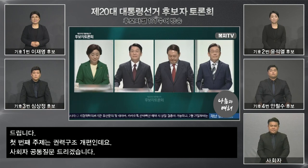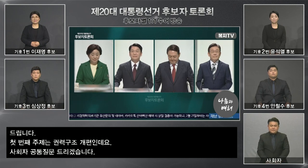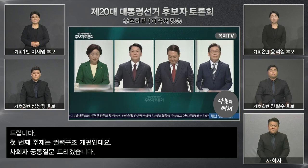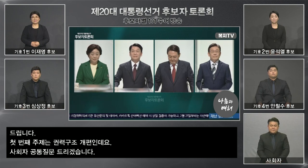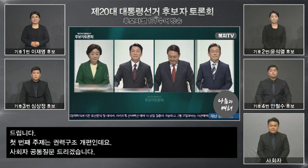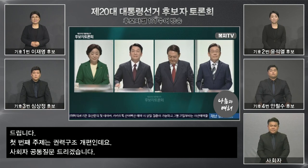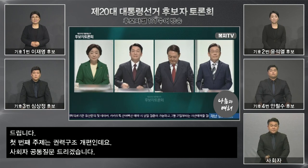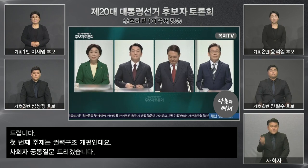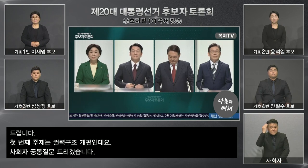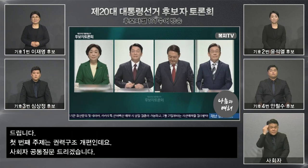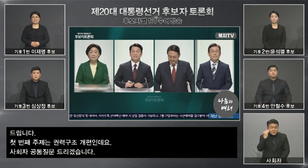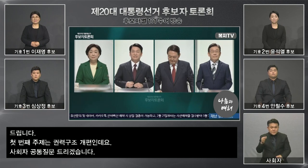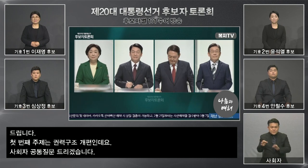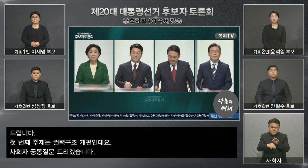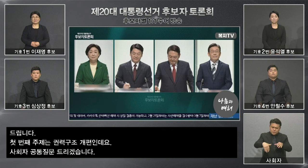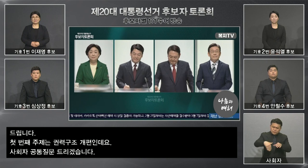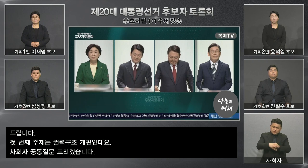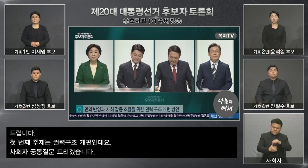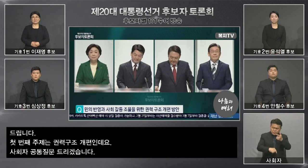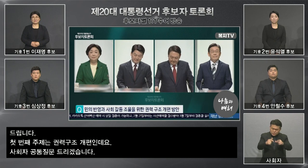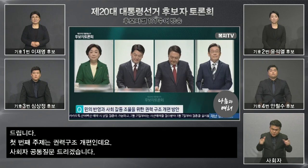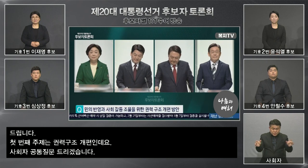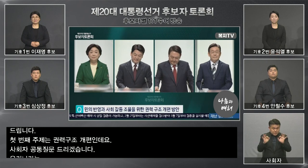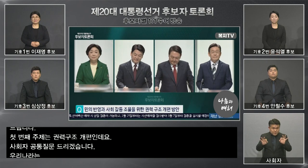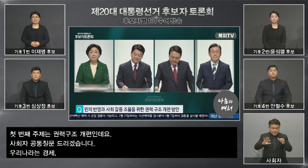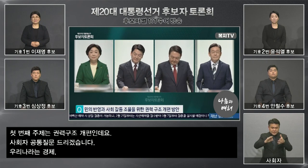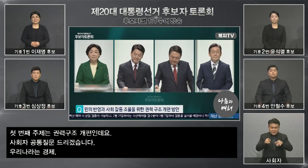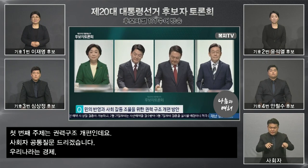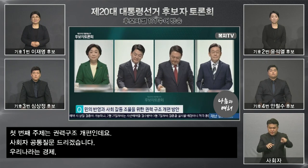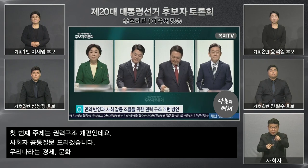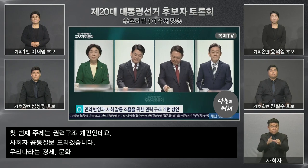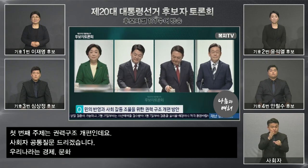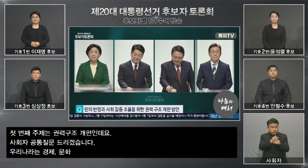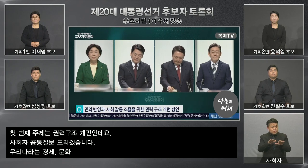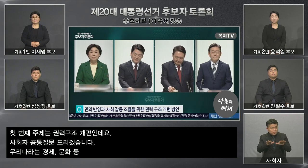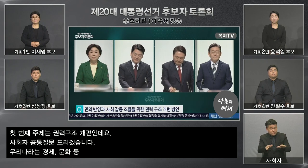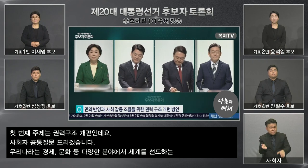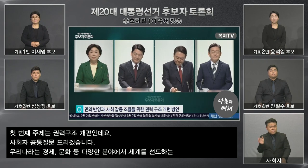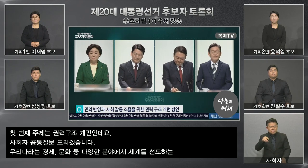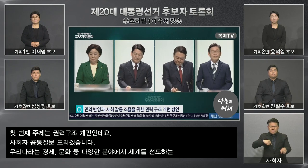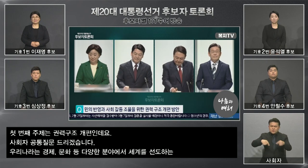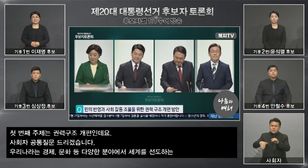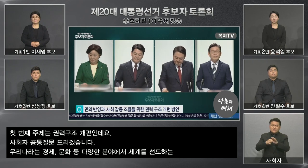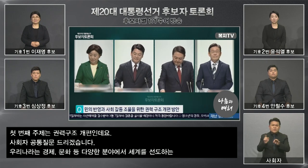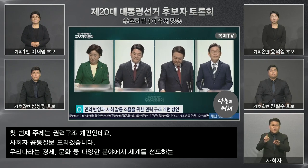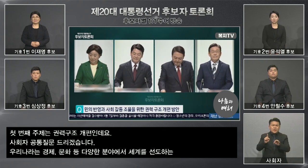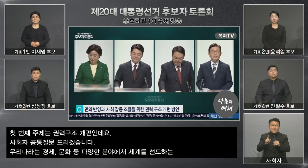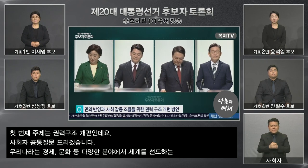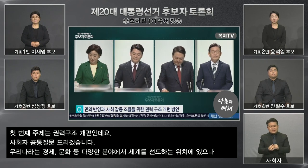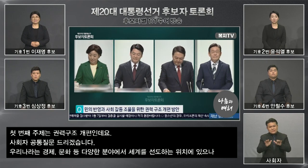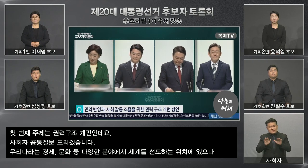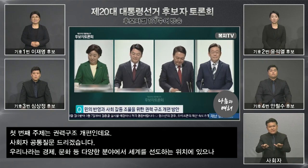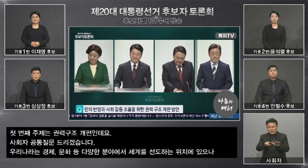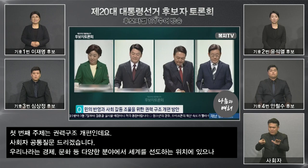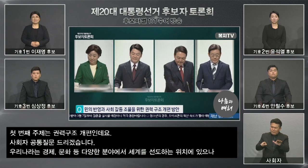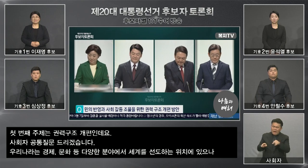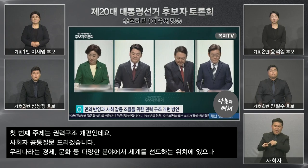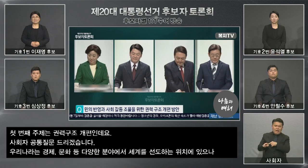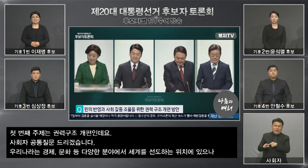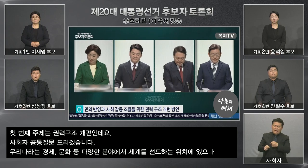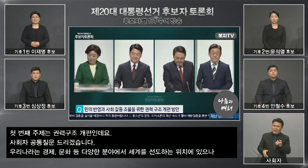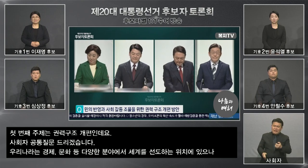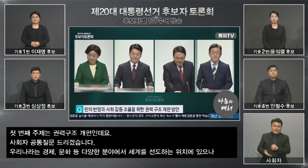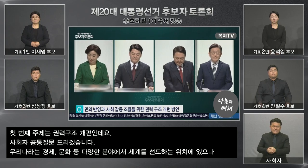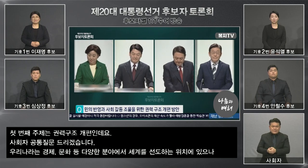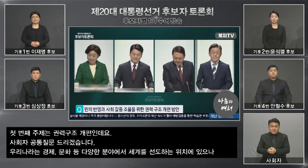우리나라는 경제, 문화 등 다양한 분야에서 세계를 선도하는 위치에 있으나 정치 분야에서만큼은 부진성을 면치 못하고